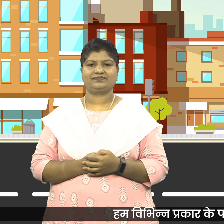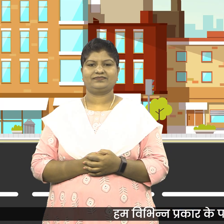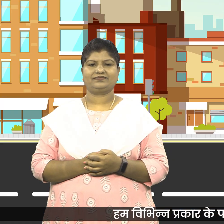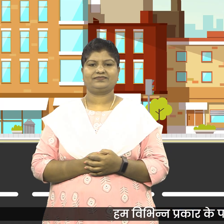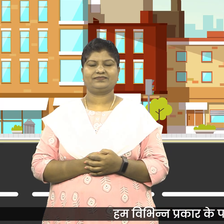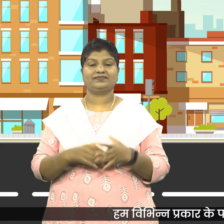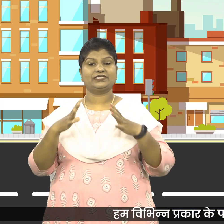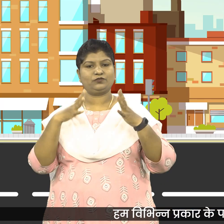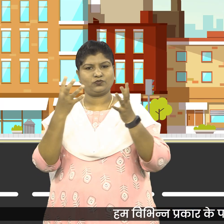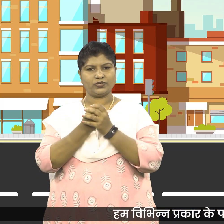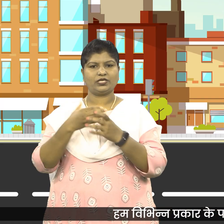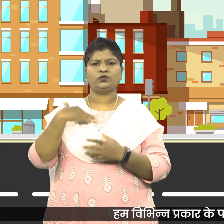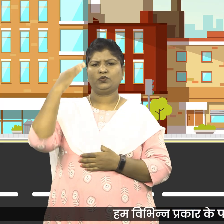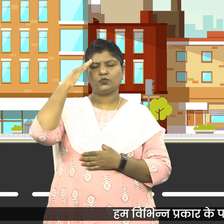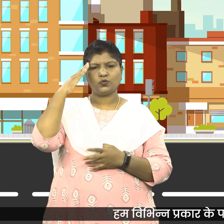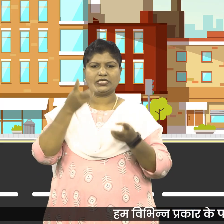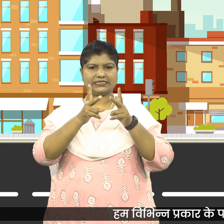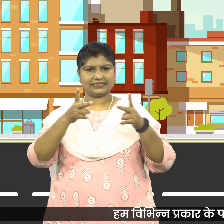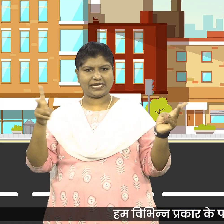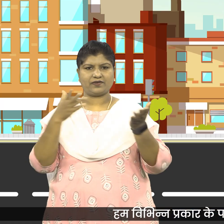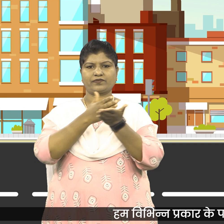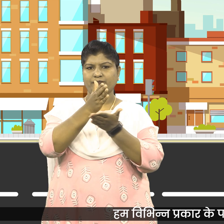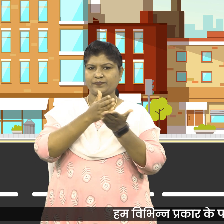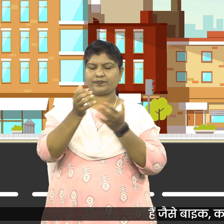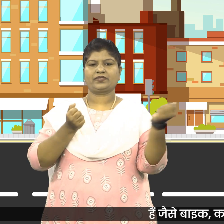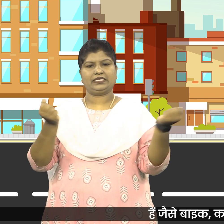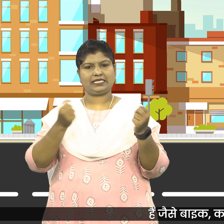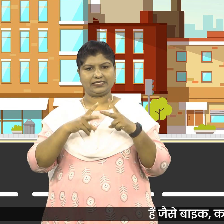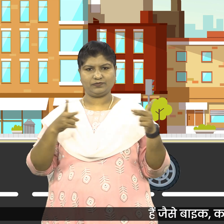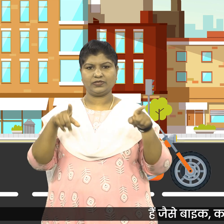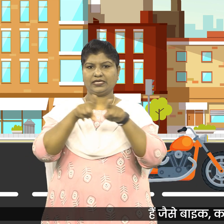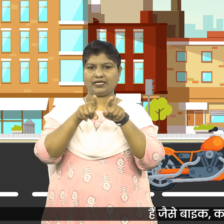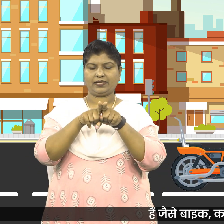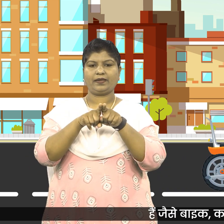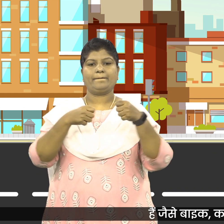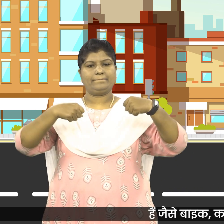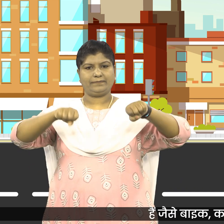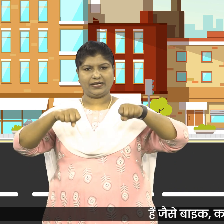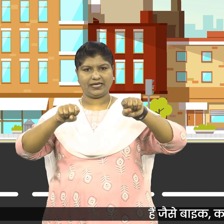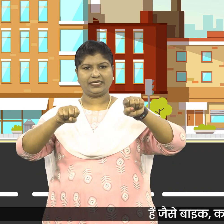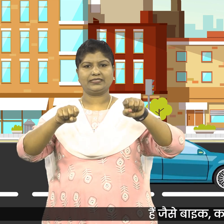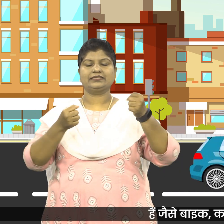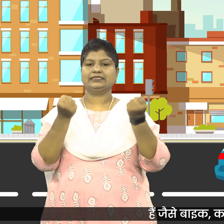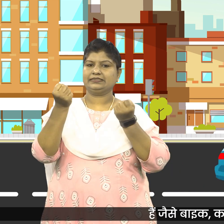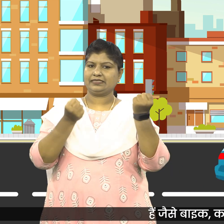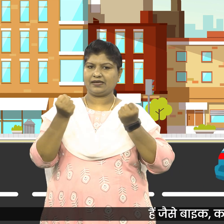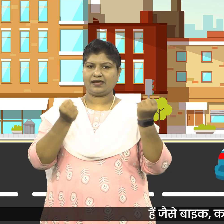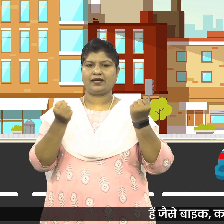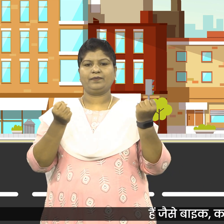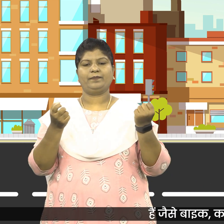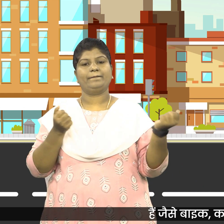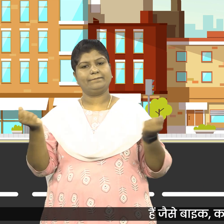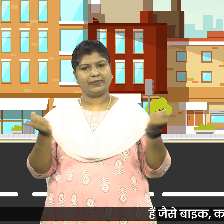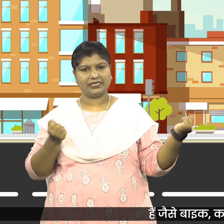हम भिन्न प्रकार के परिवहन को जानते हैं, जैसे बाइक, कार,